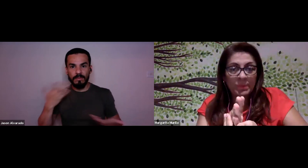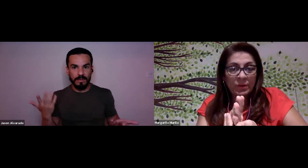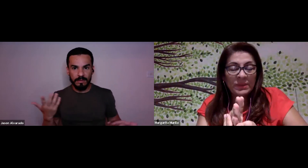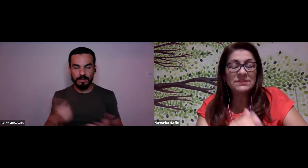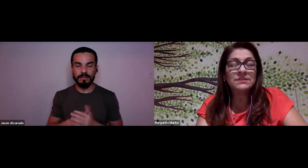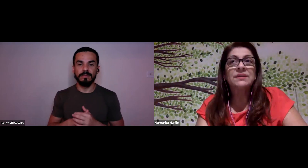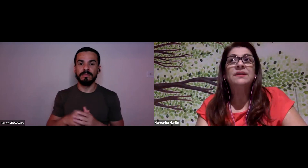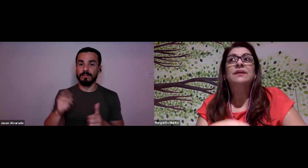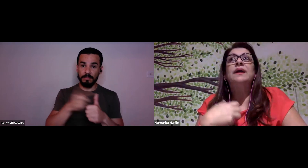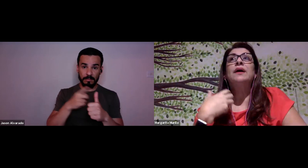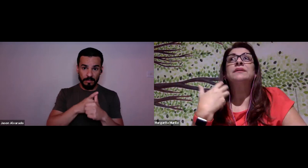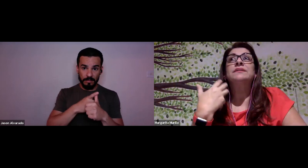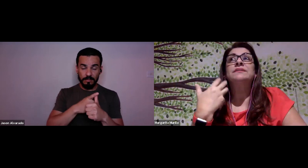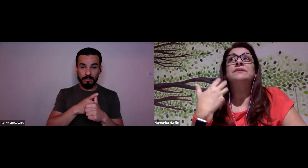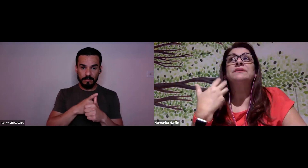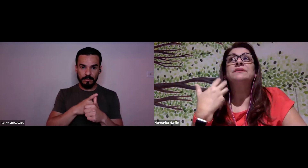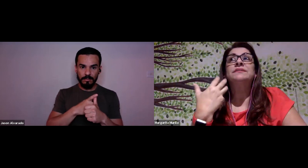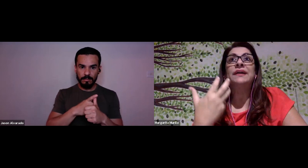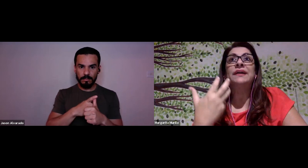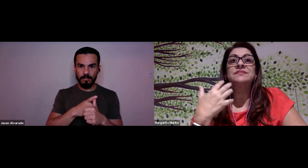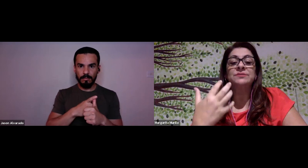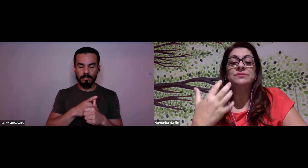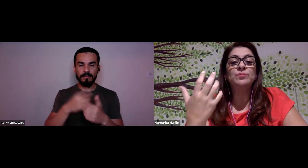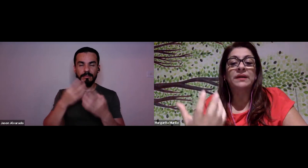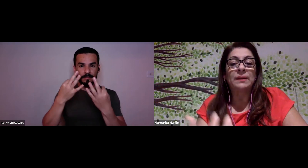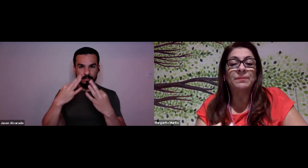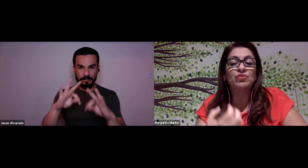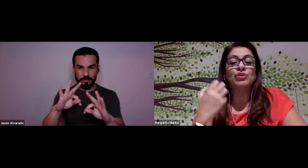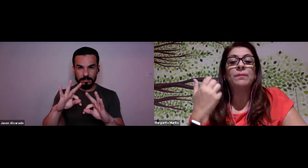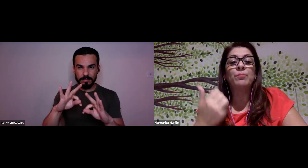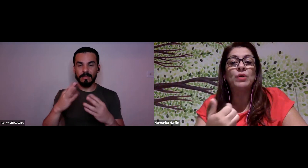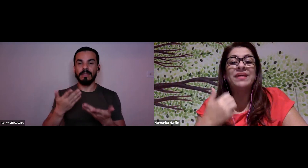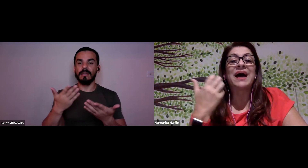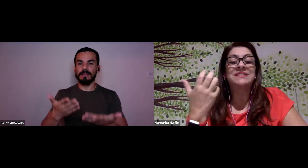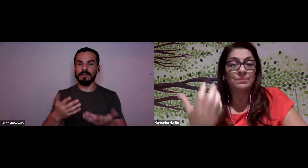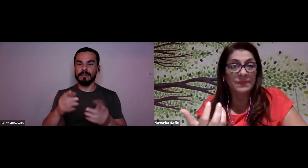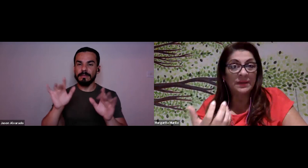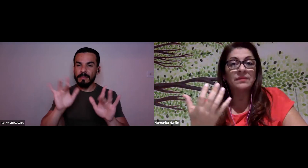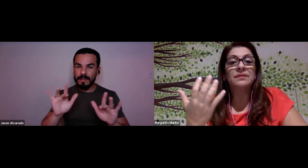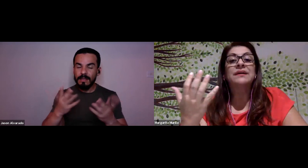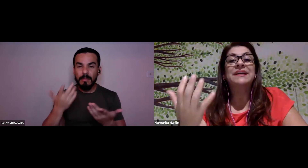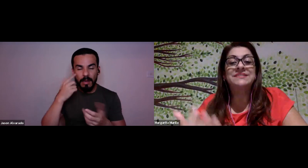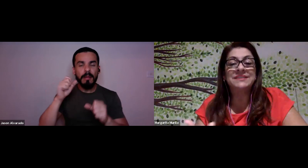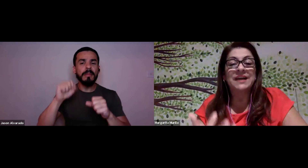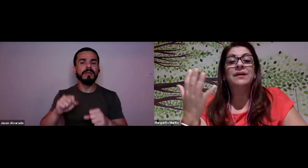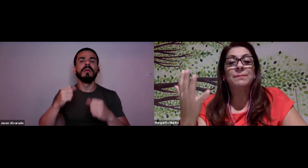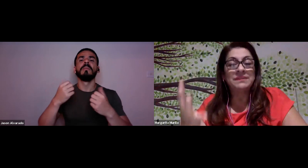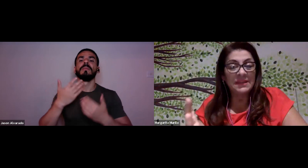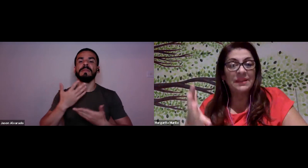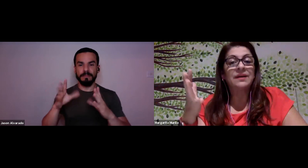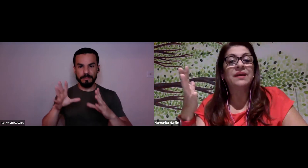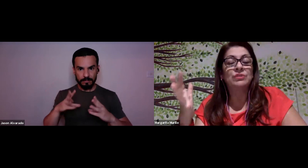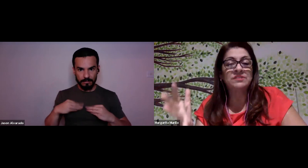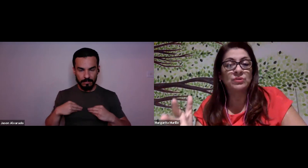lo primero es tratar de sensibilizarnos para que la persona pueda aceptar que está